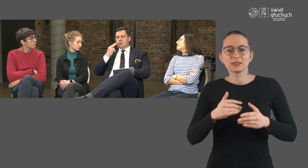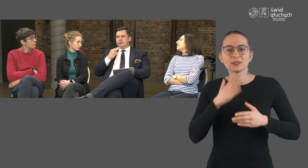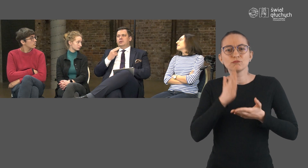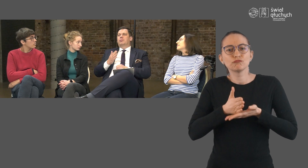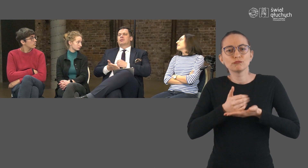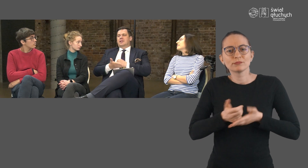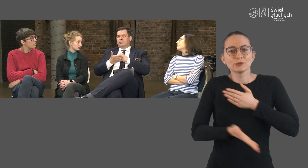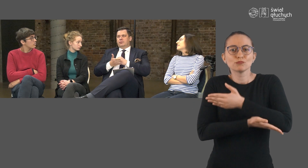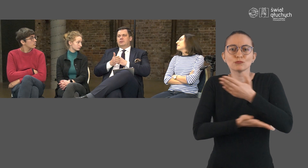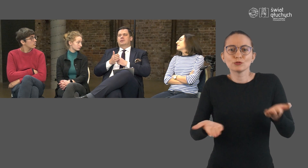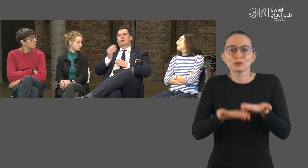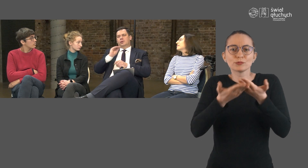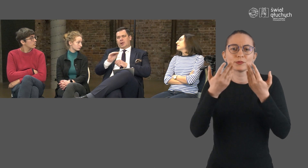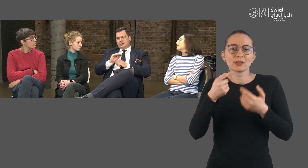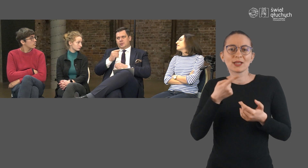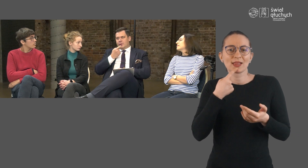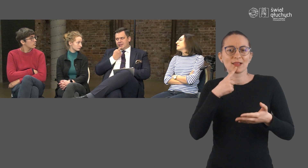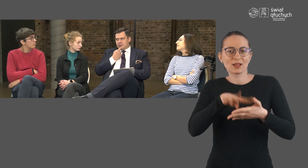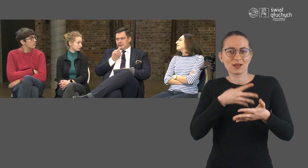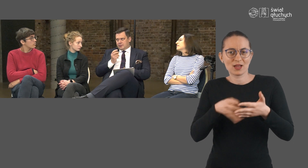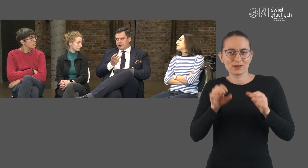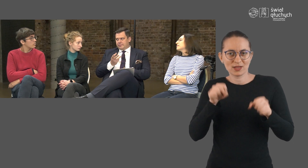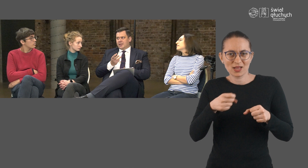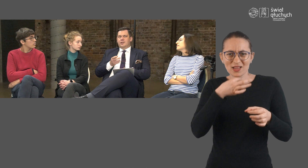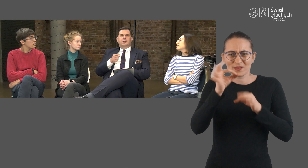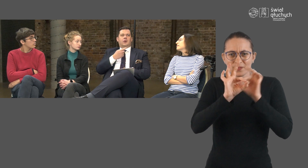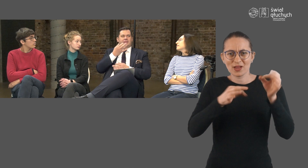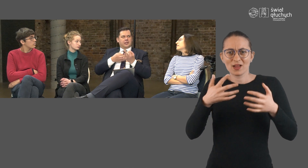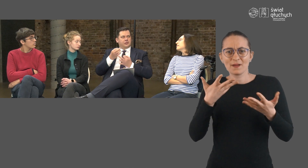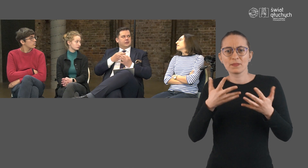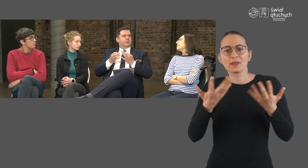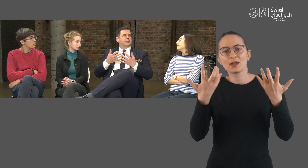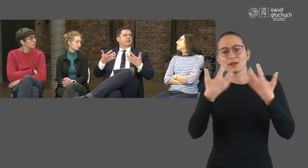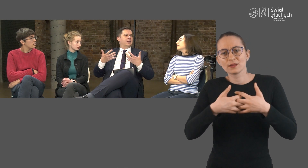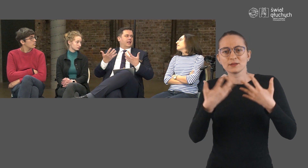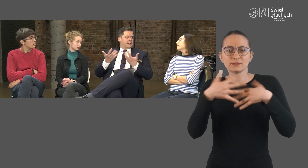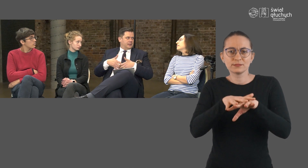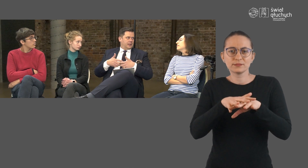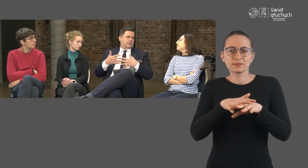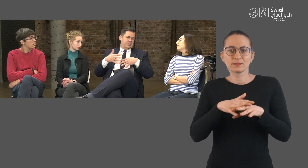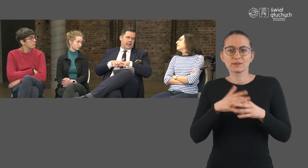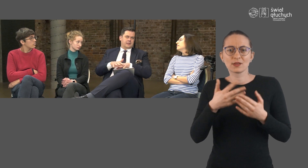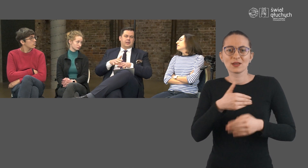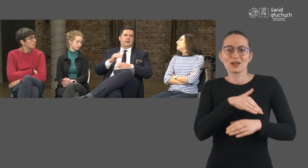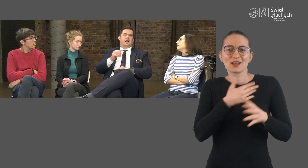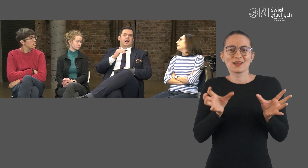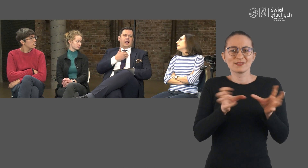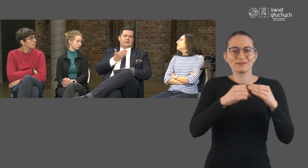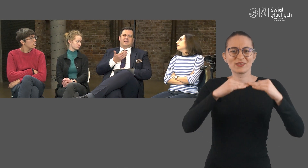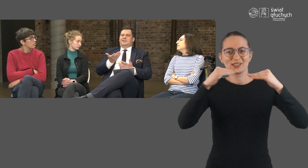jak usi, podstawą do edukacji to mają język, tak? Że jak opowiadaliście, że była integracyjna, czy tam